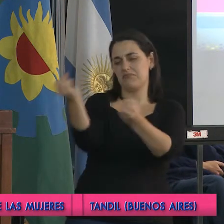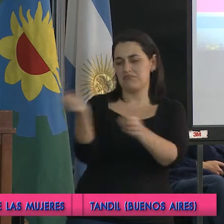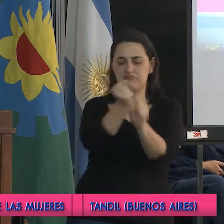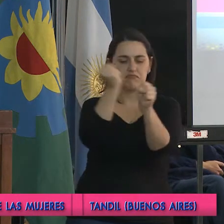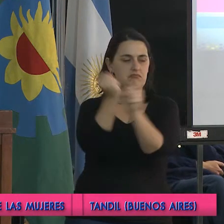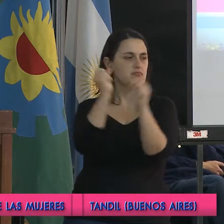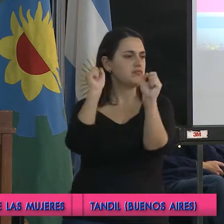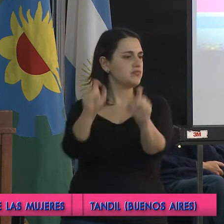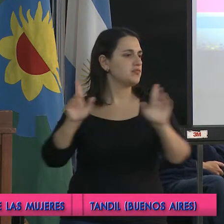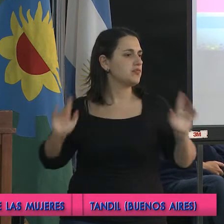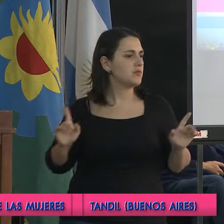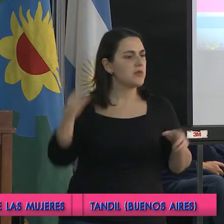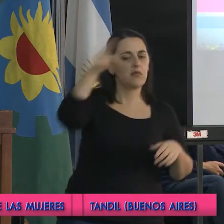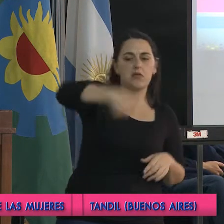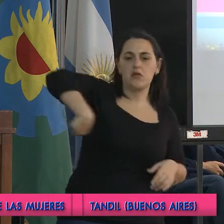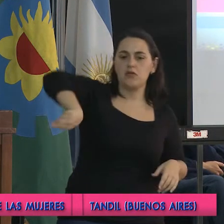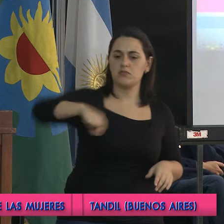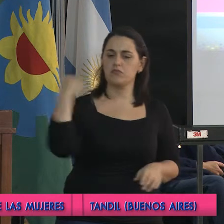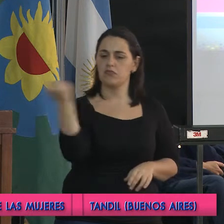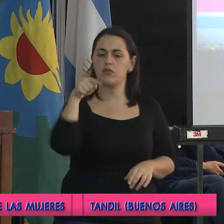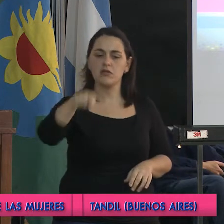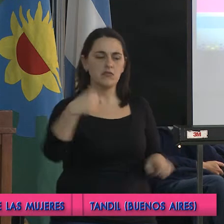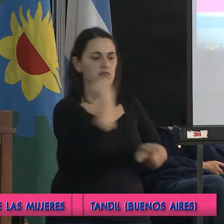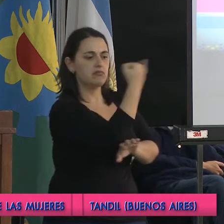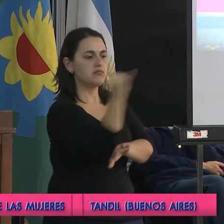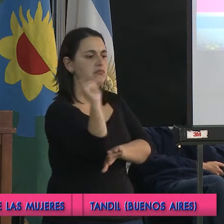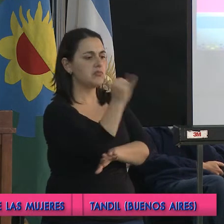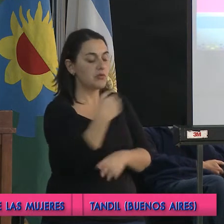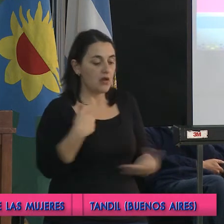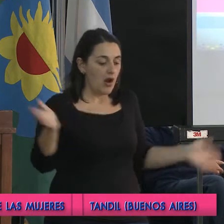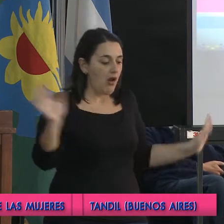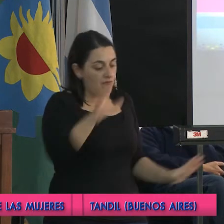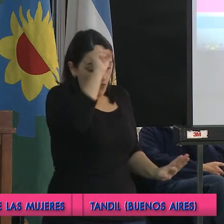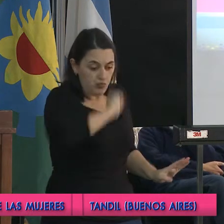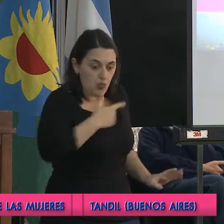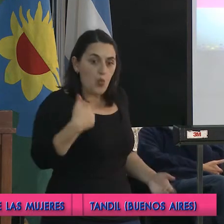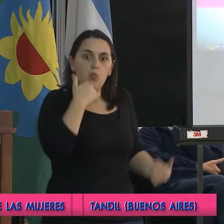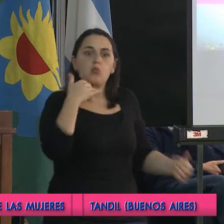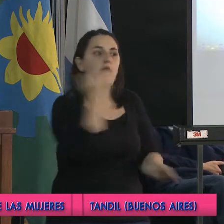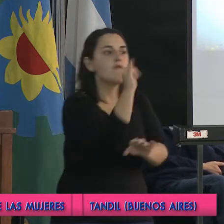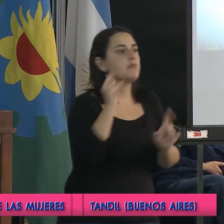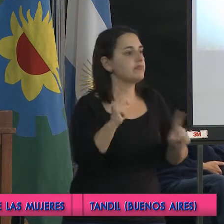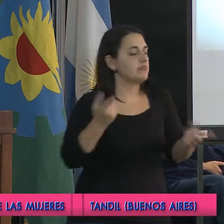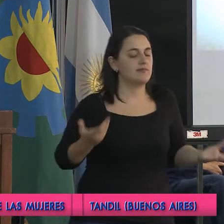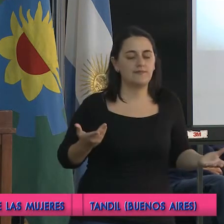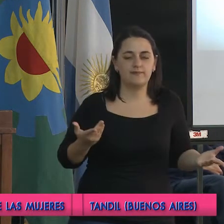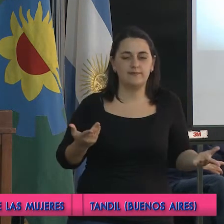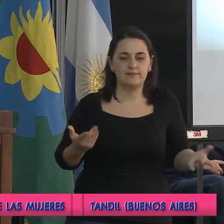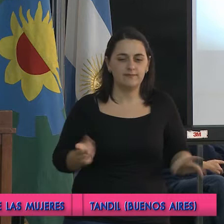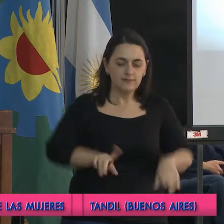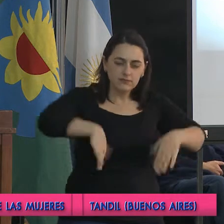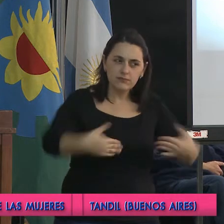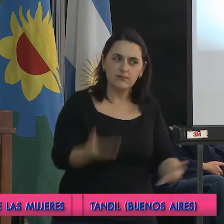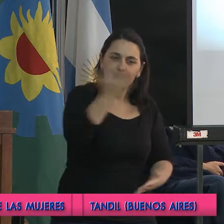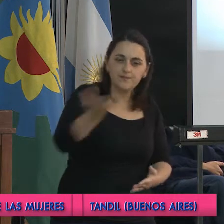mismos, colocándolos en la posición de partícipes involuntarios. A posteriori, esos mismos